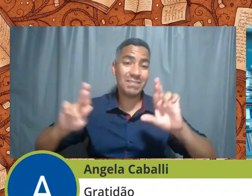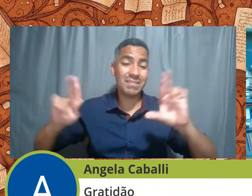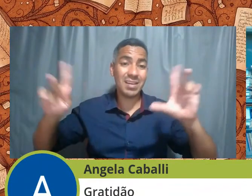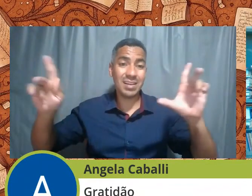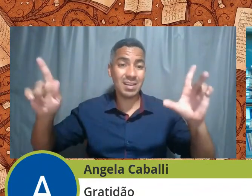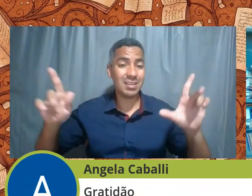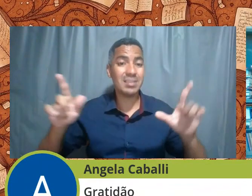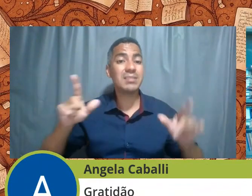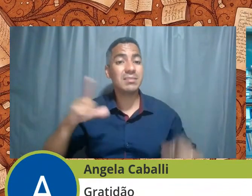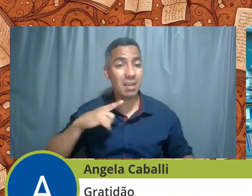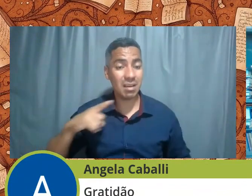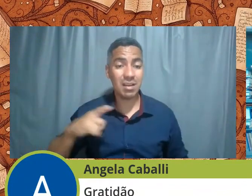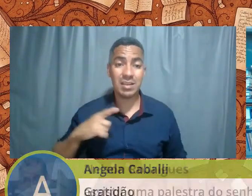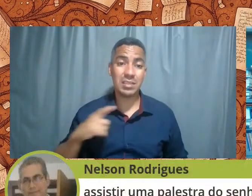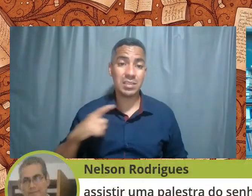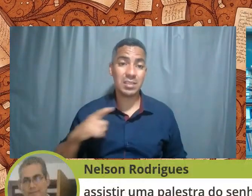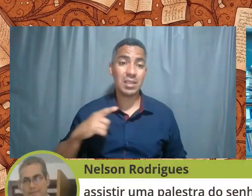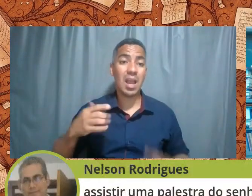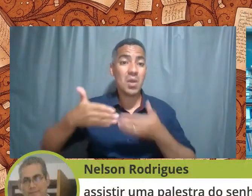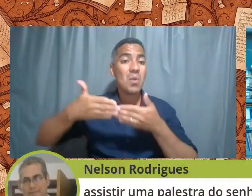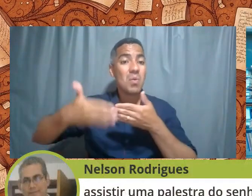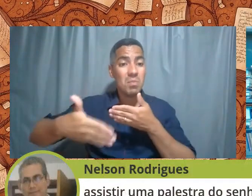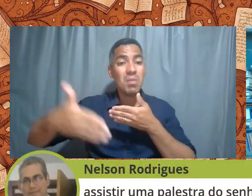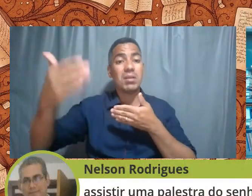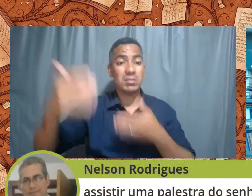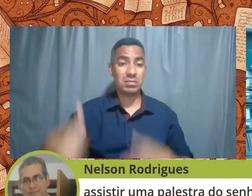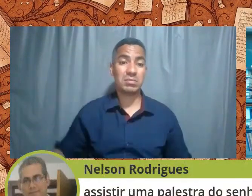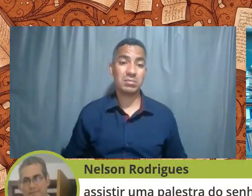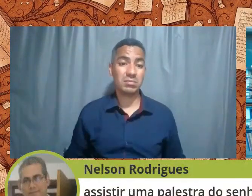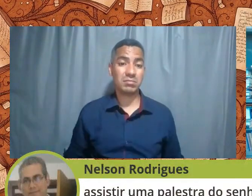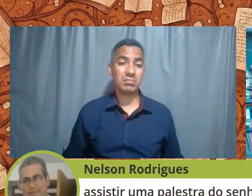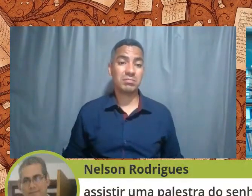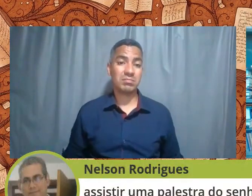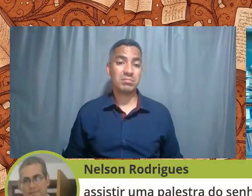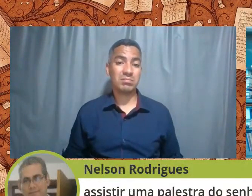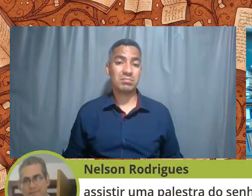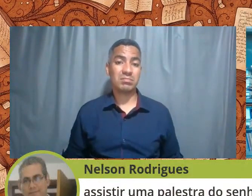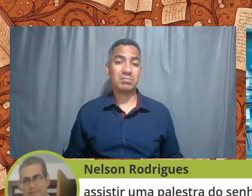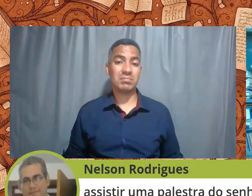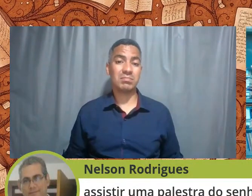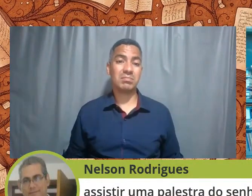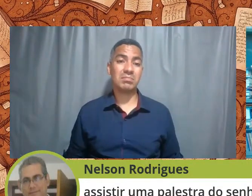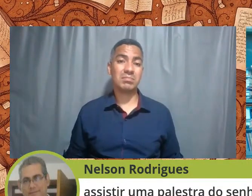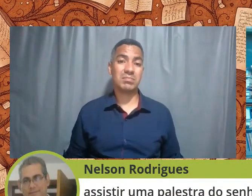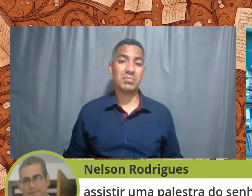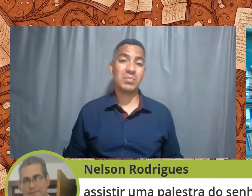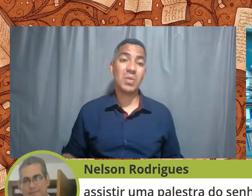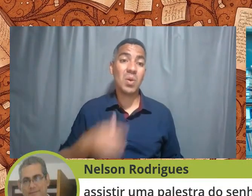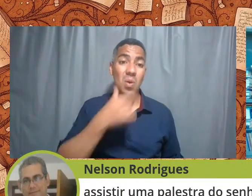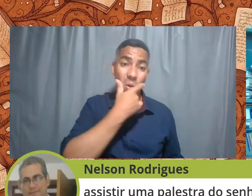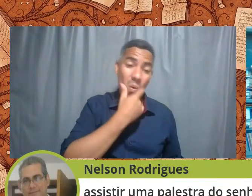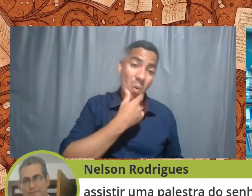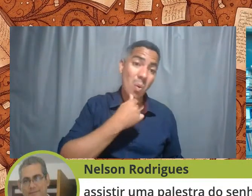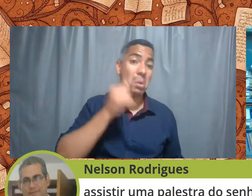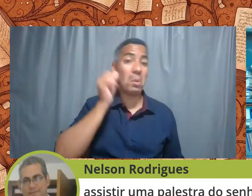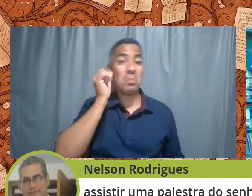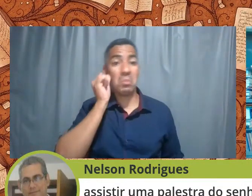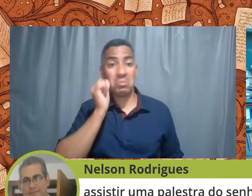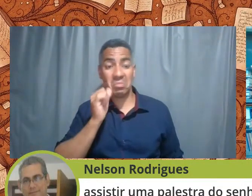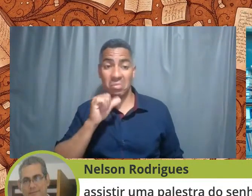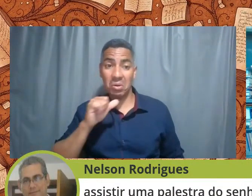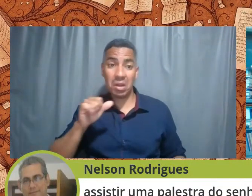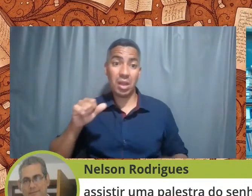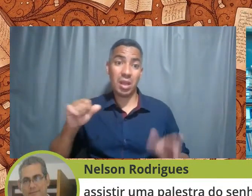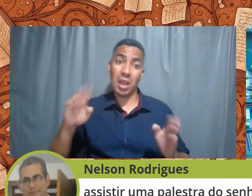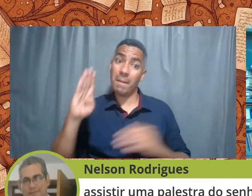diferencial entre os gêneros, né, onde ser homem e ser mulher são duas formas biológicas e